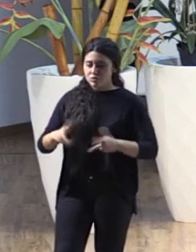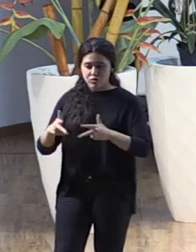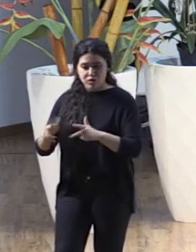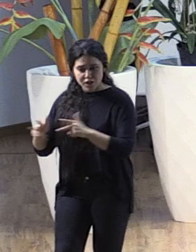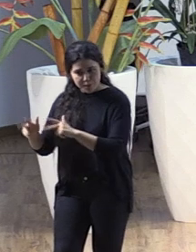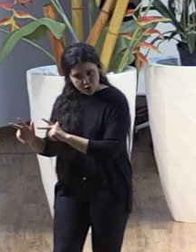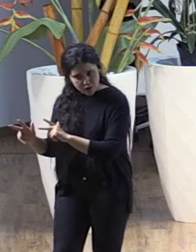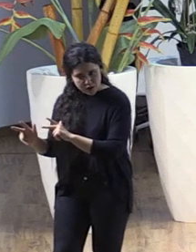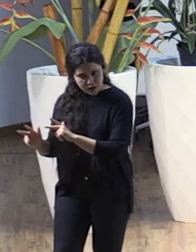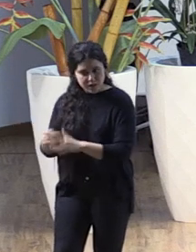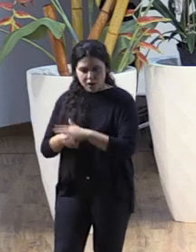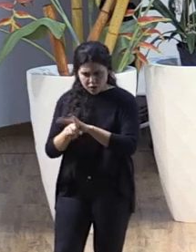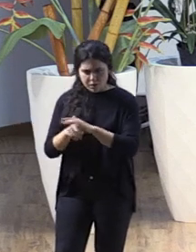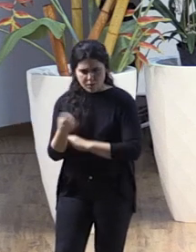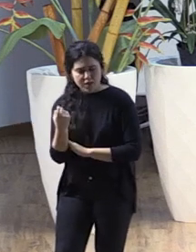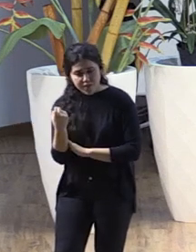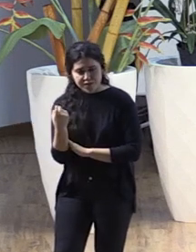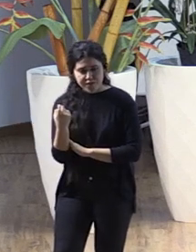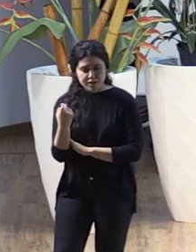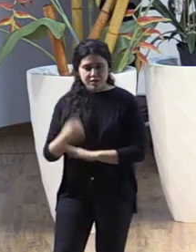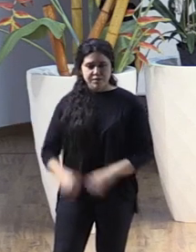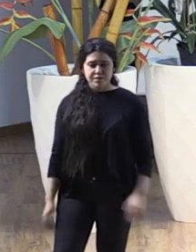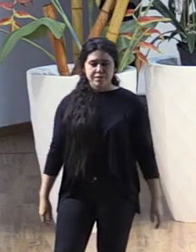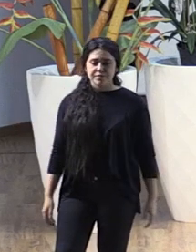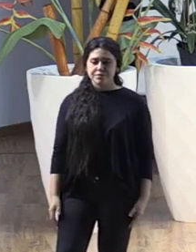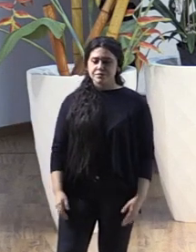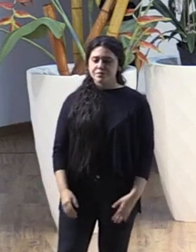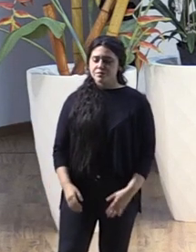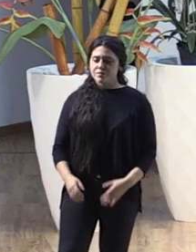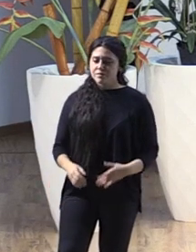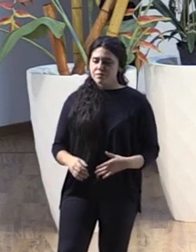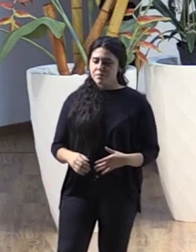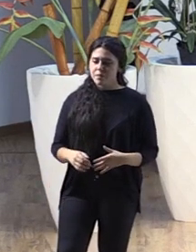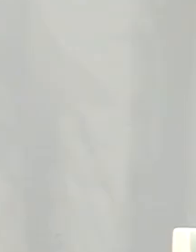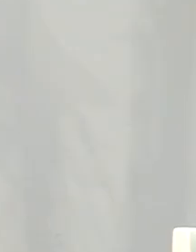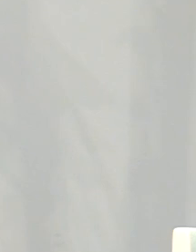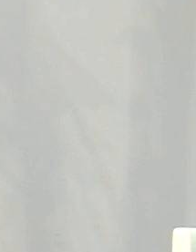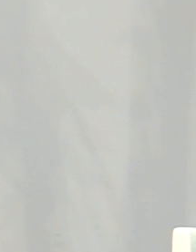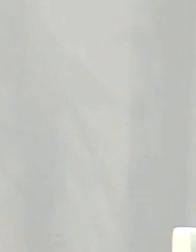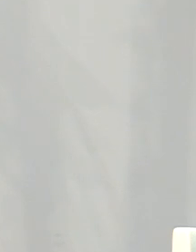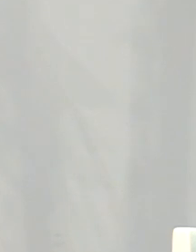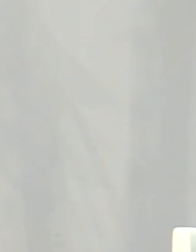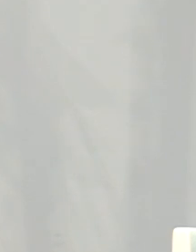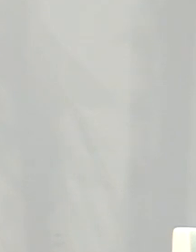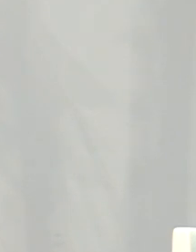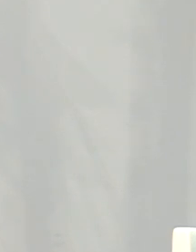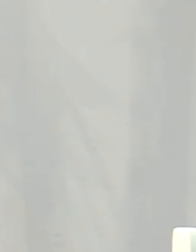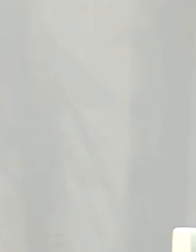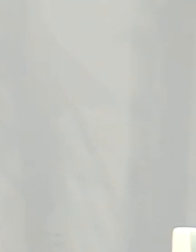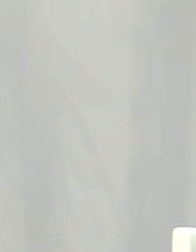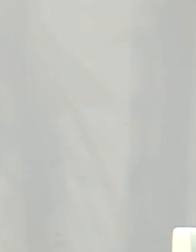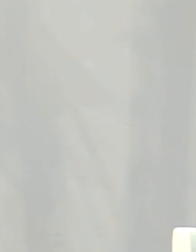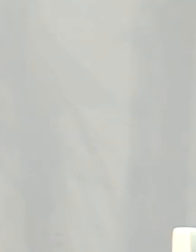cómo generamos realmente esos espacios de participación, esa corresponsabilidad como producción que permita estos cambios. Y yo veo una cosa que lleva unos